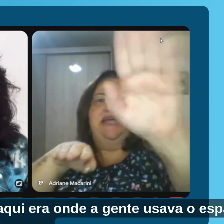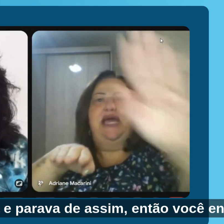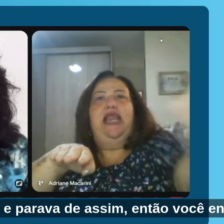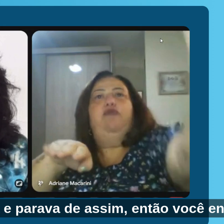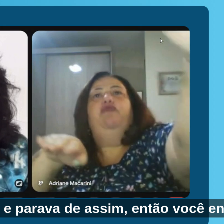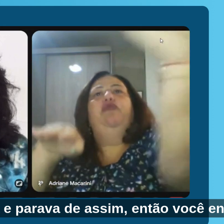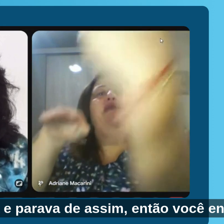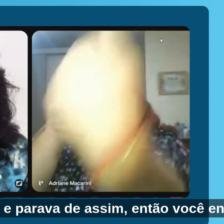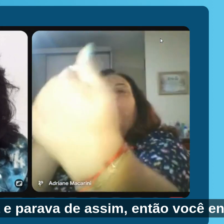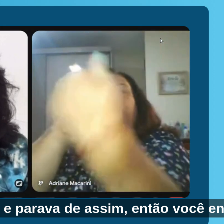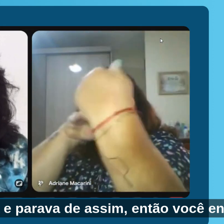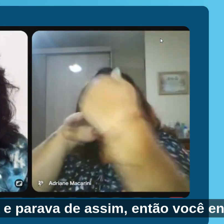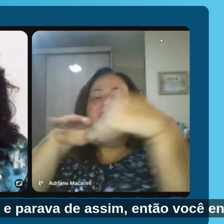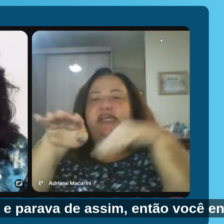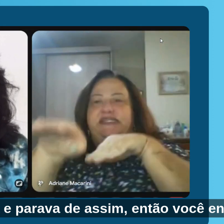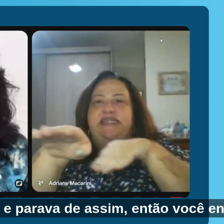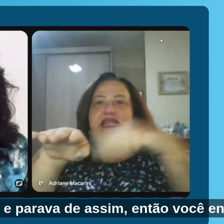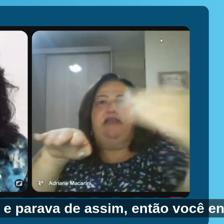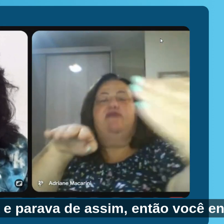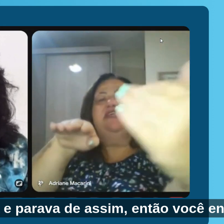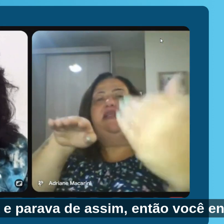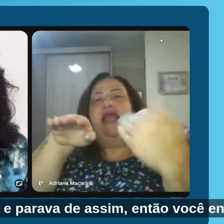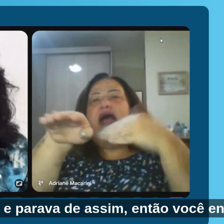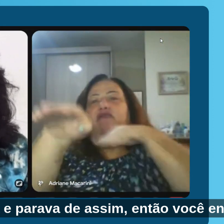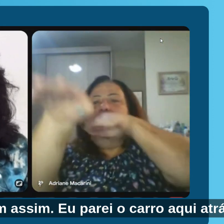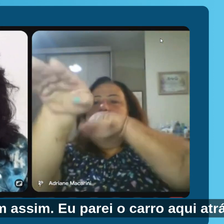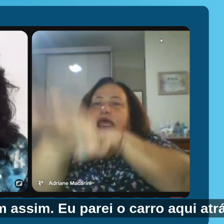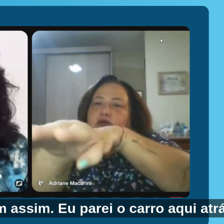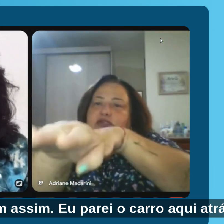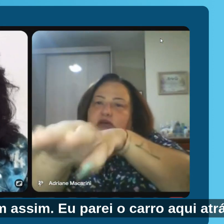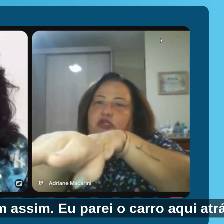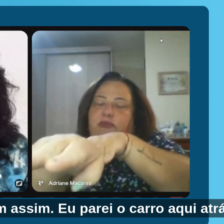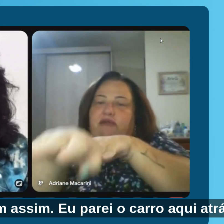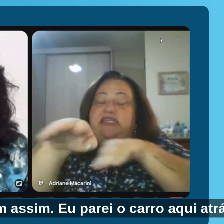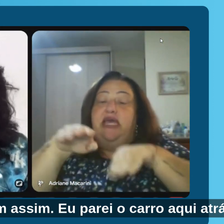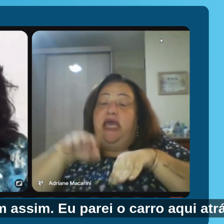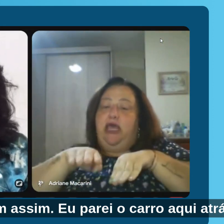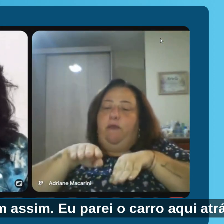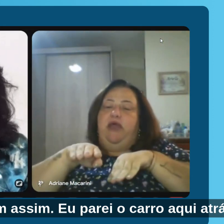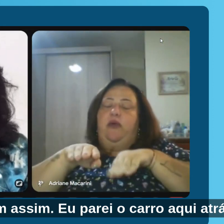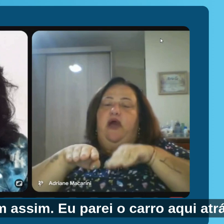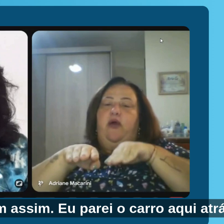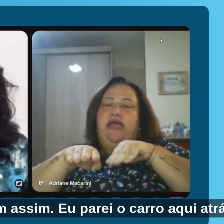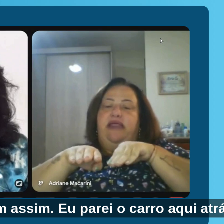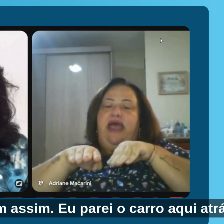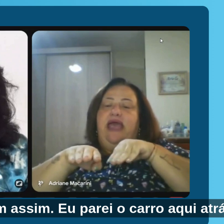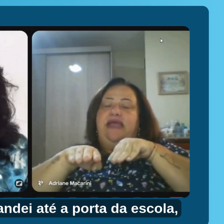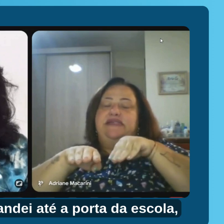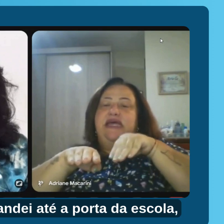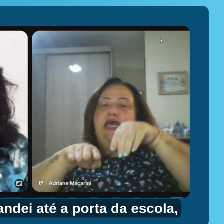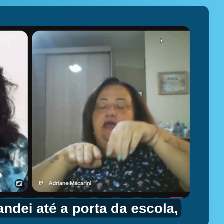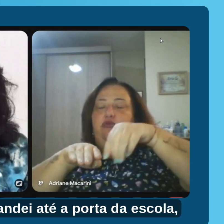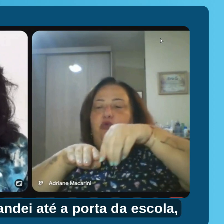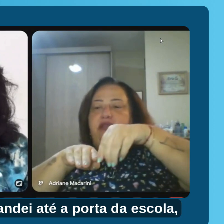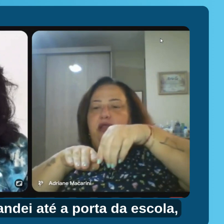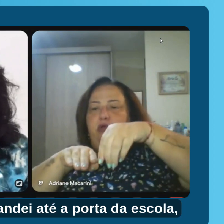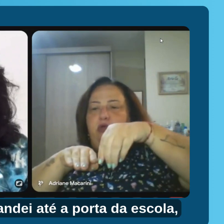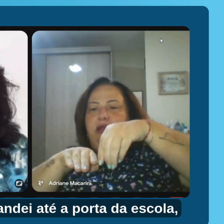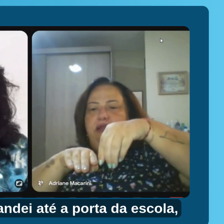e lá no fundo dava a volta e parava de assim, né? Então você entrava, e os carros todos paravam assim. Eu parei o carro aqui atrás, E do tanto que eu andei